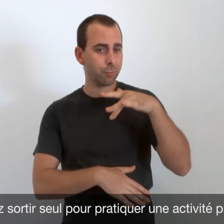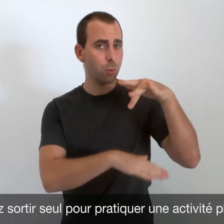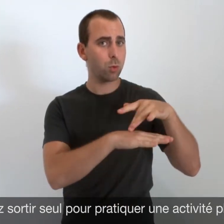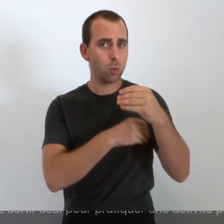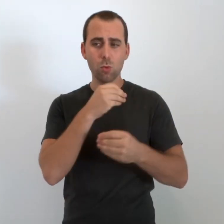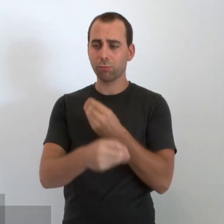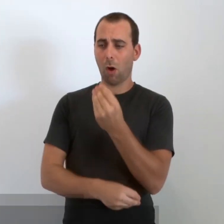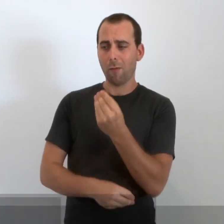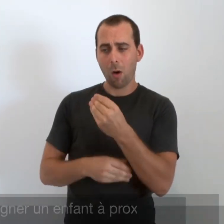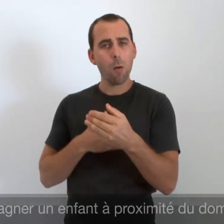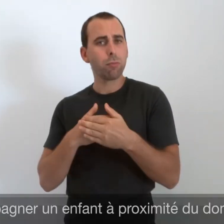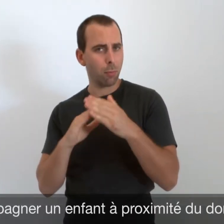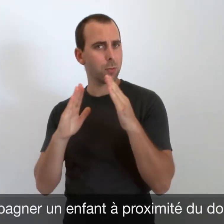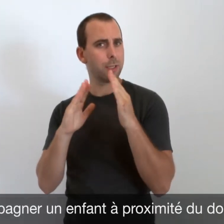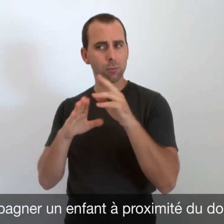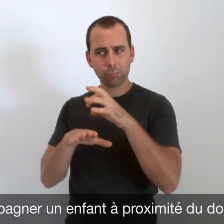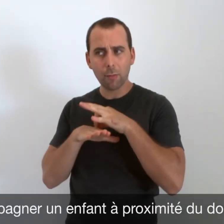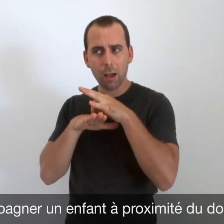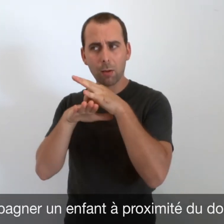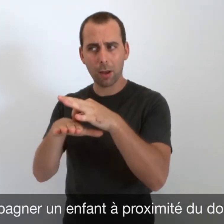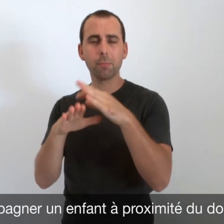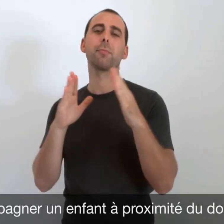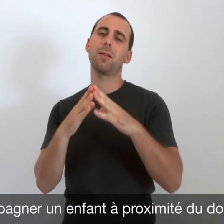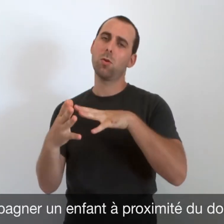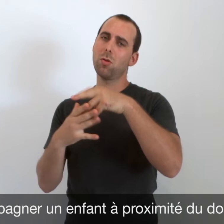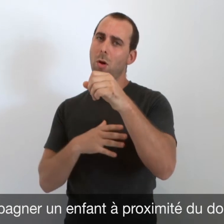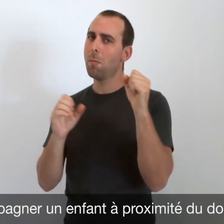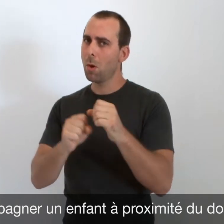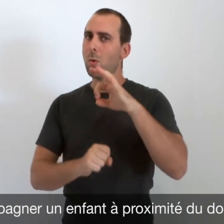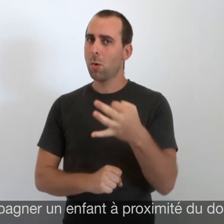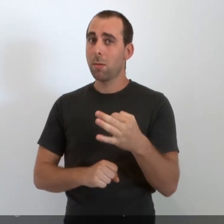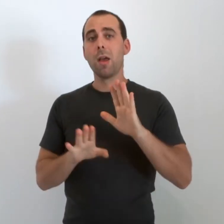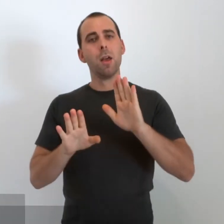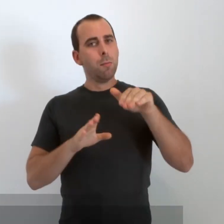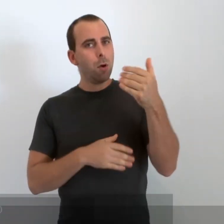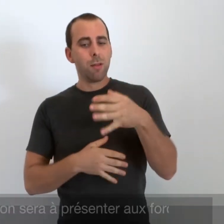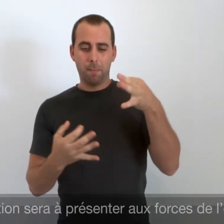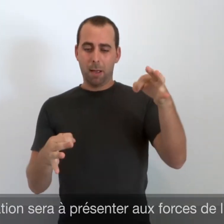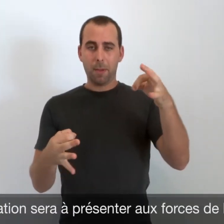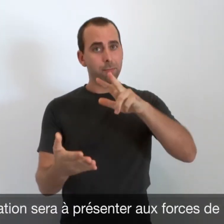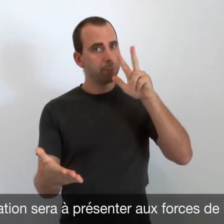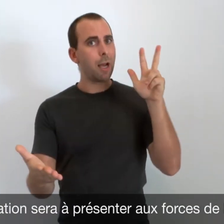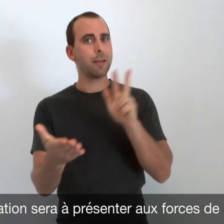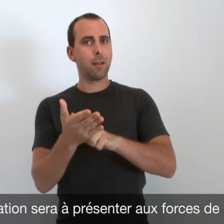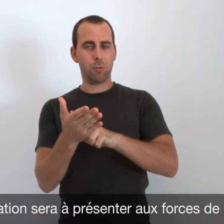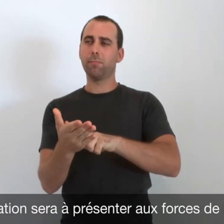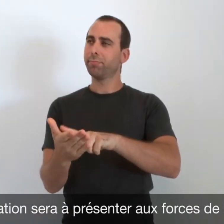une activité physique ou accompagner un enfant à proximité du domicile. Une attestation sera à présenter aux forces